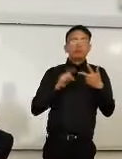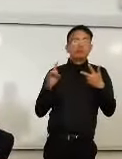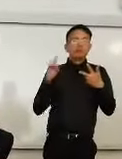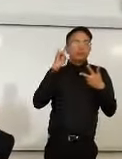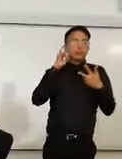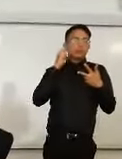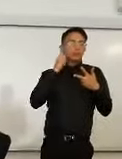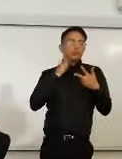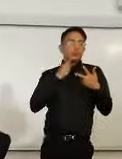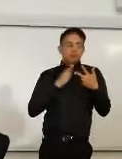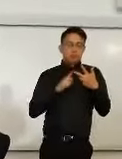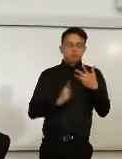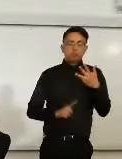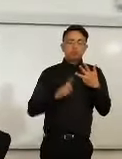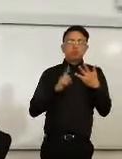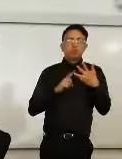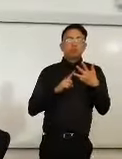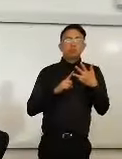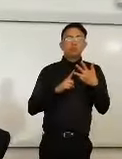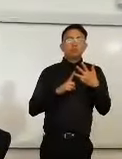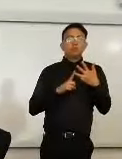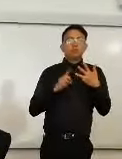auditiva, discapacidad